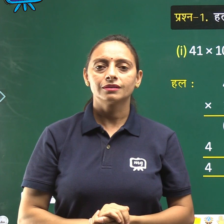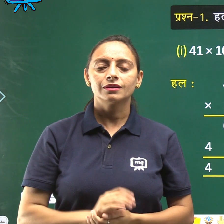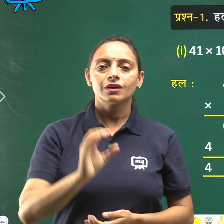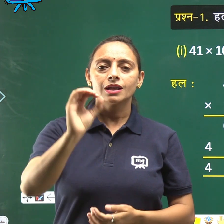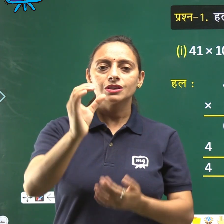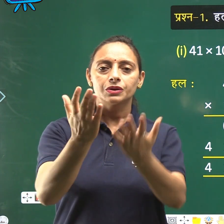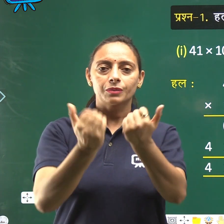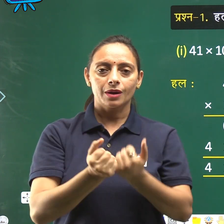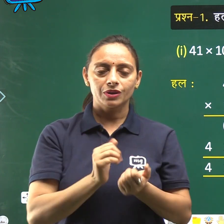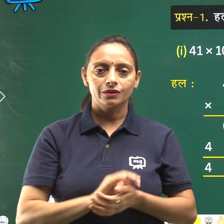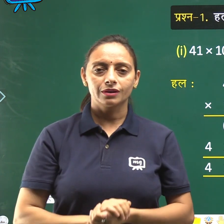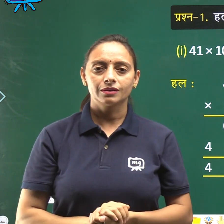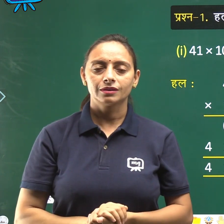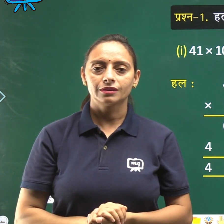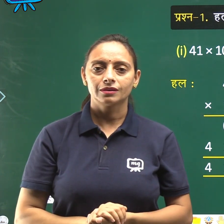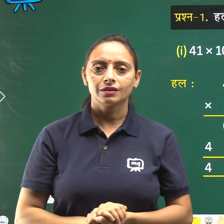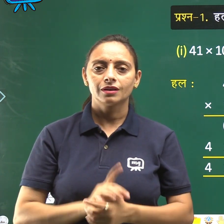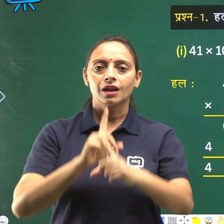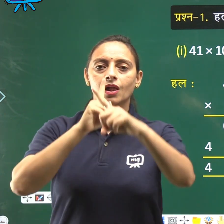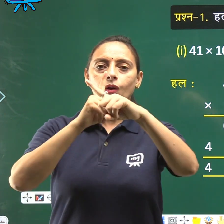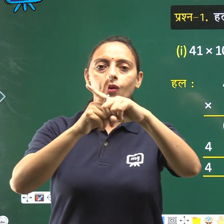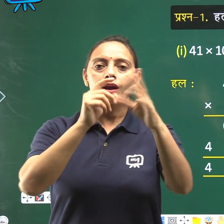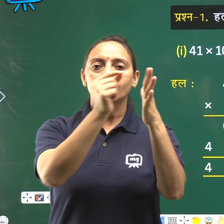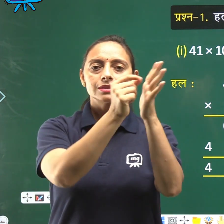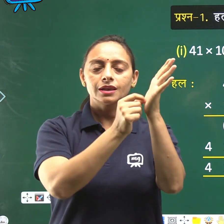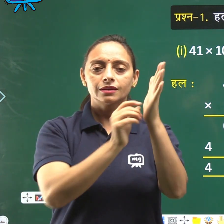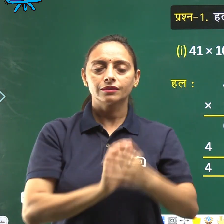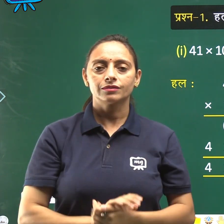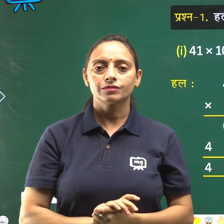0 प्राप्त हुआ। गुणा का चिन्ह।